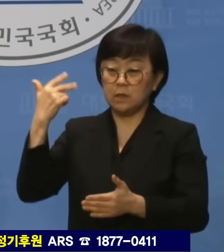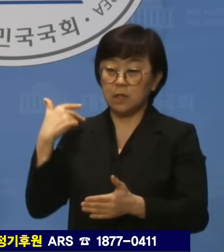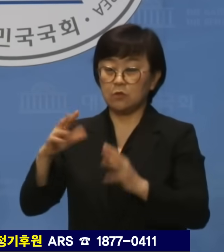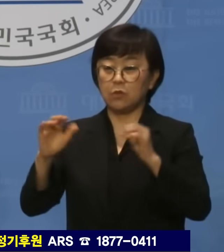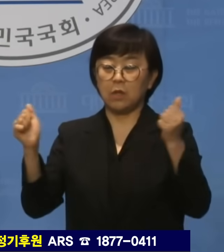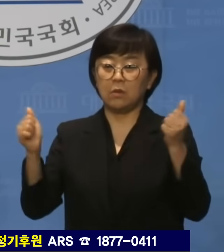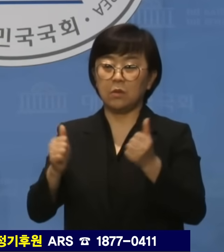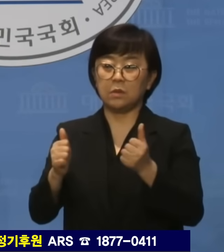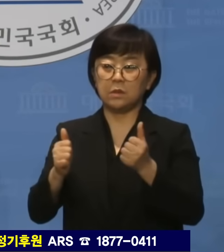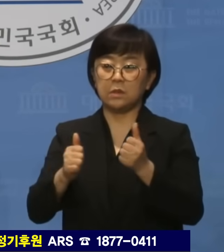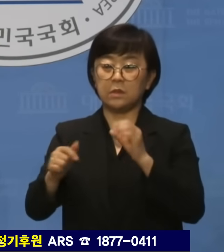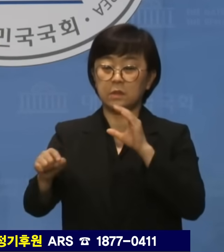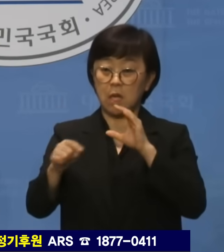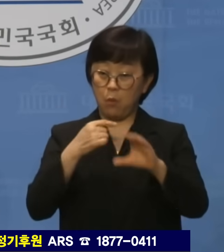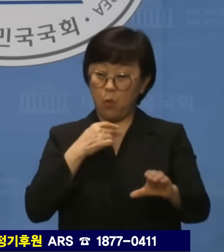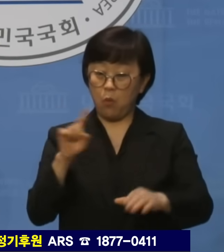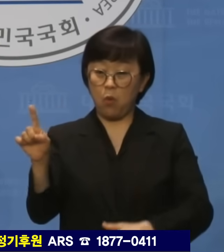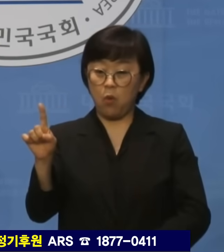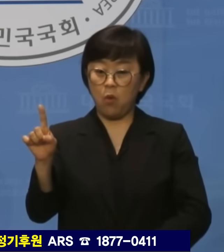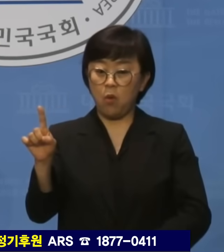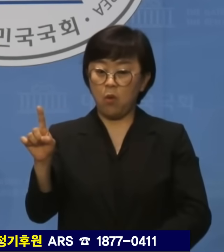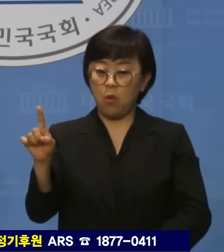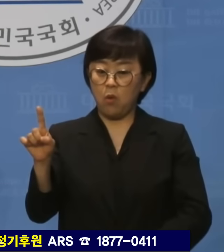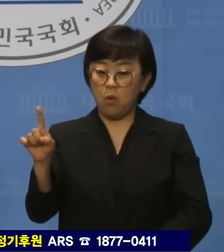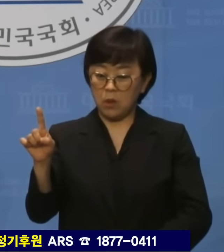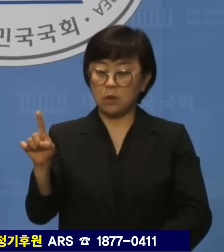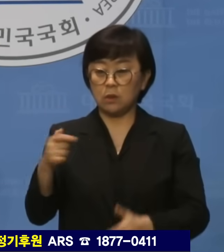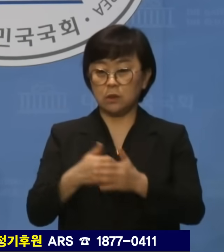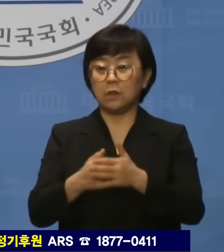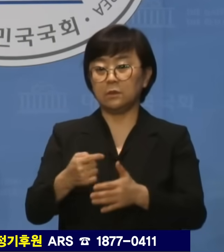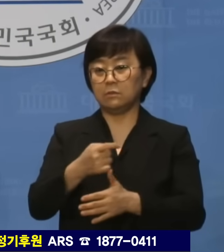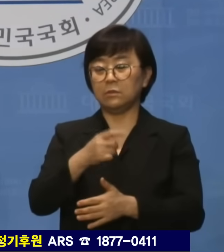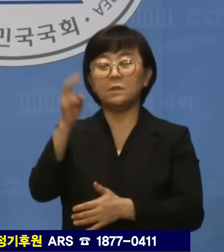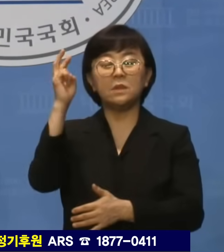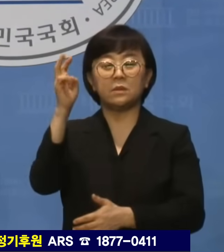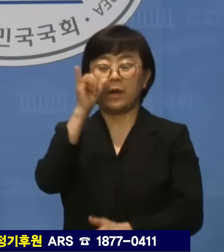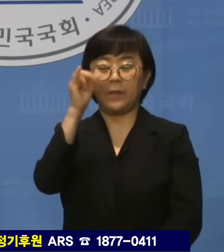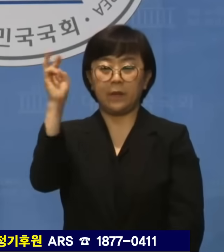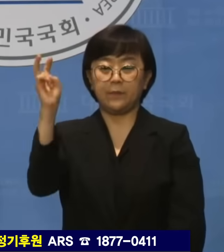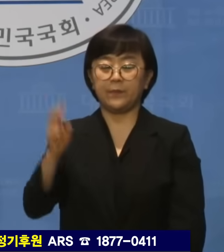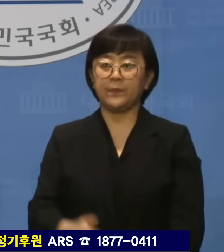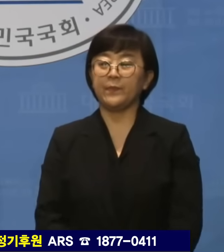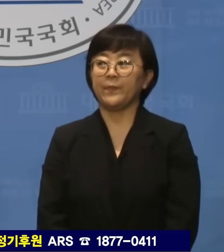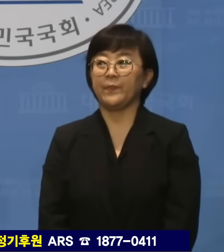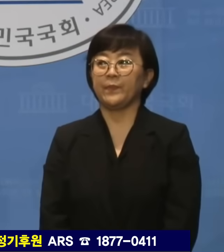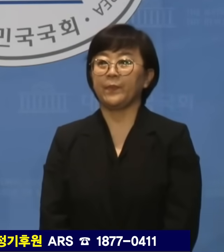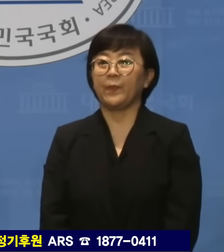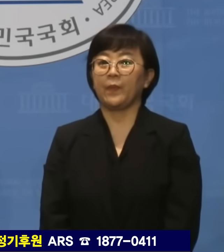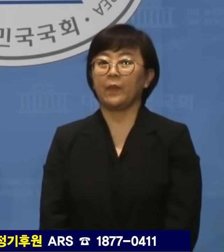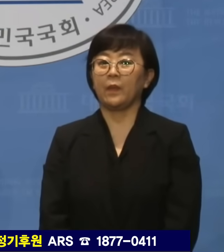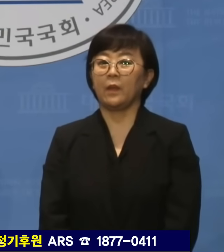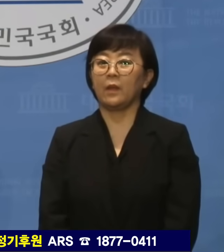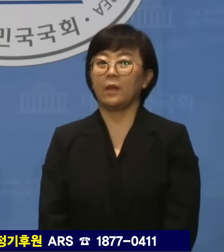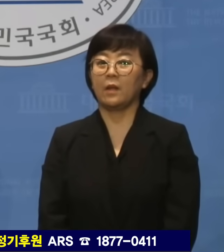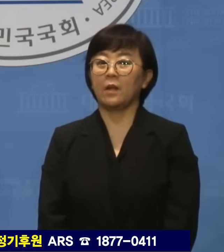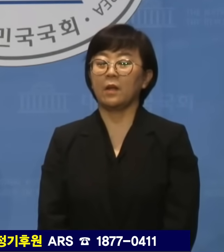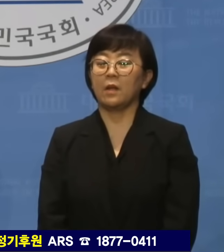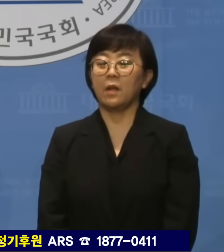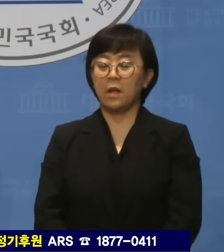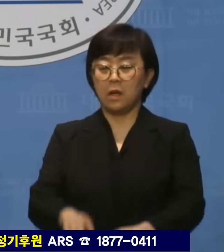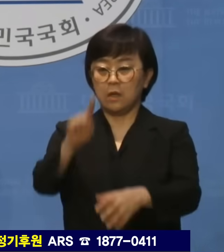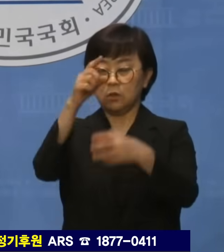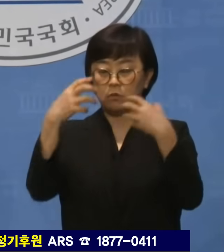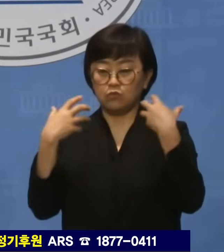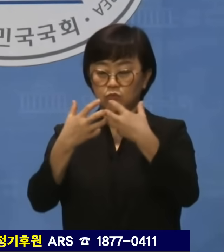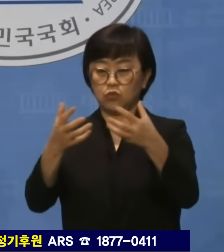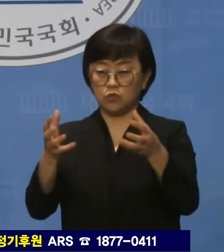의원실의 제보를 보면 그런 심증을 갖고 있습니다. 따라서 당국이